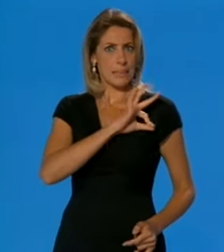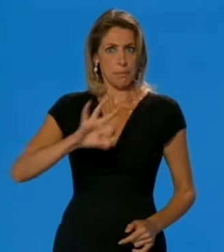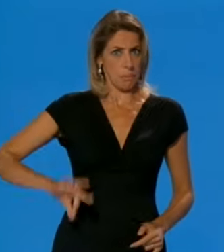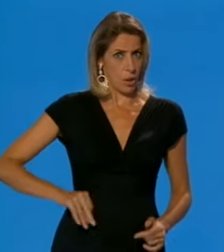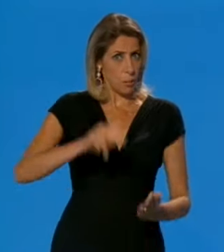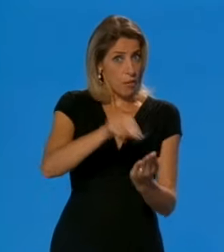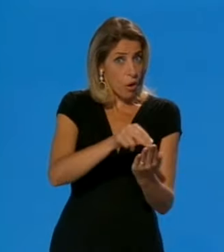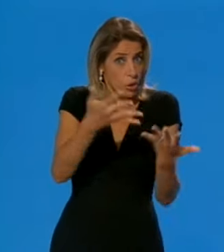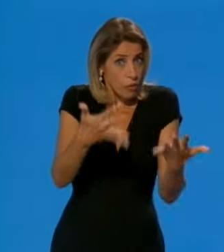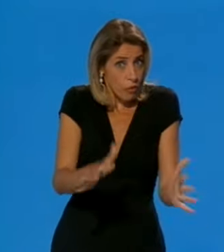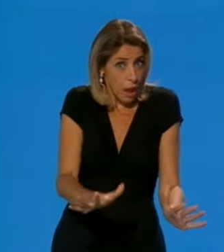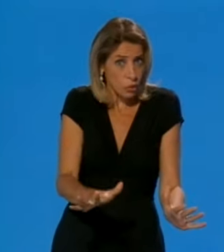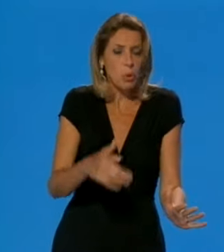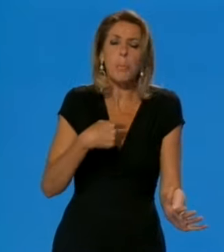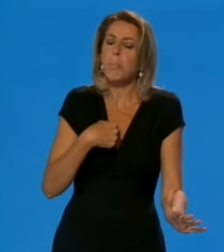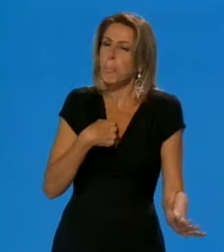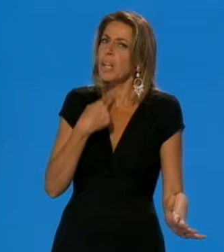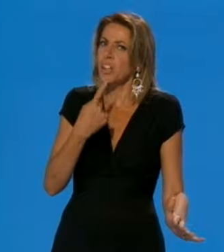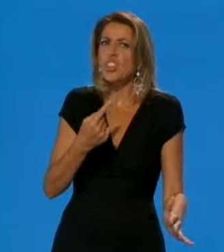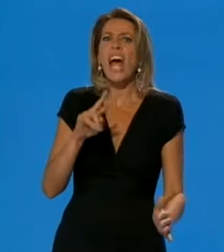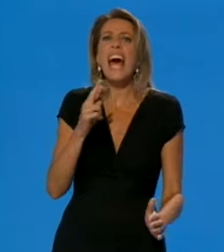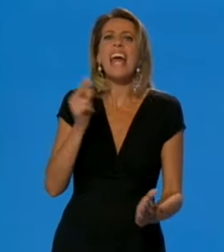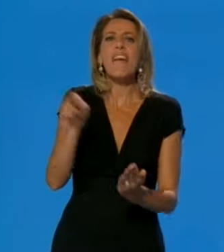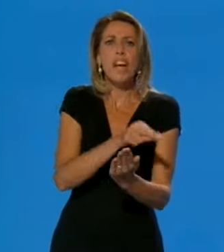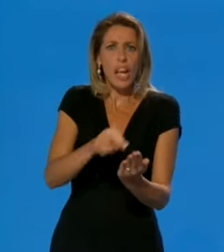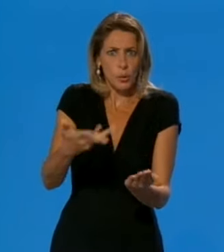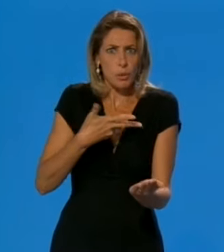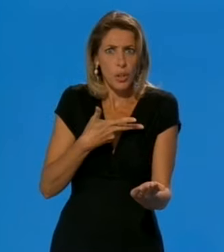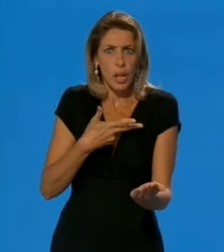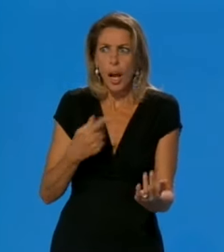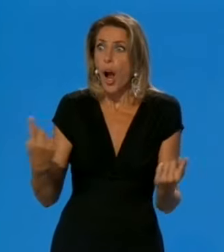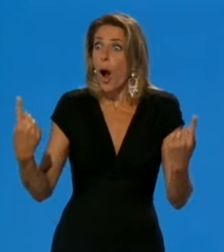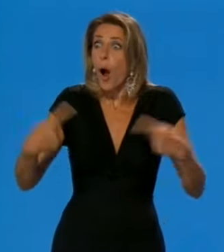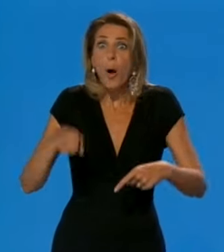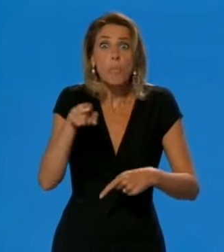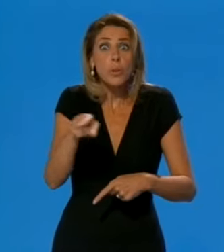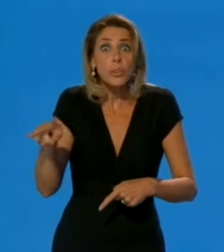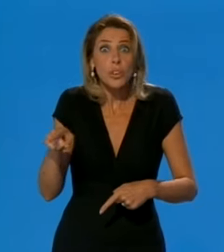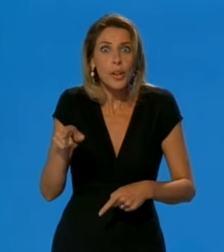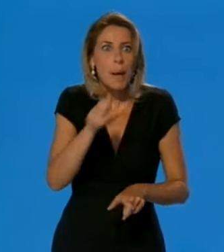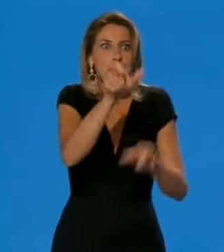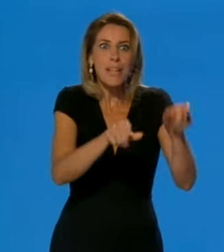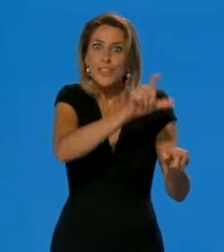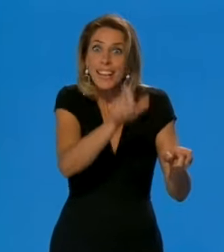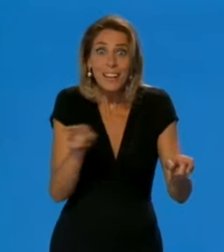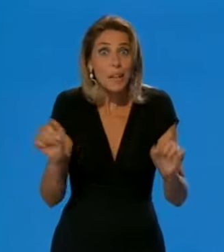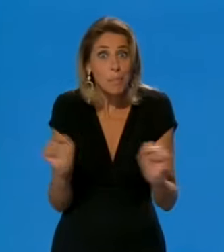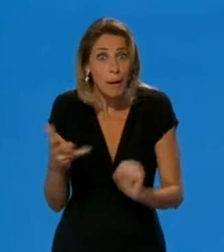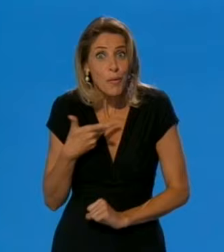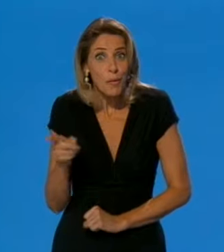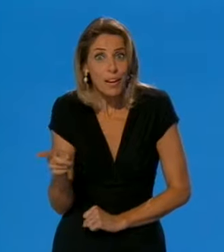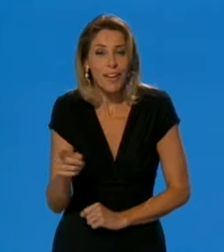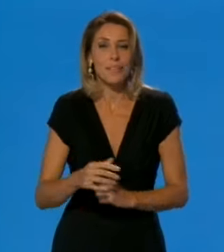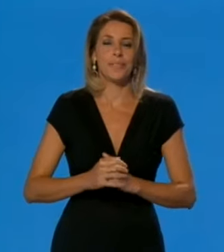ricorda renzi ci sarà il referendum l'opposizione ha paura degli italiani